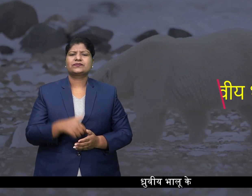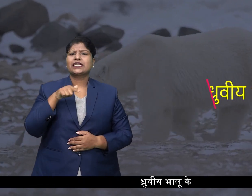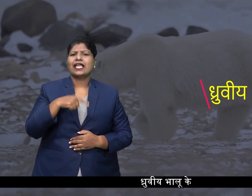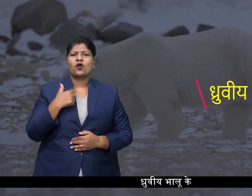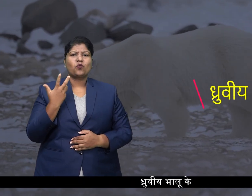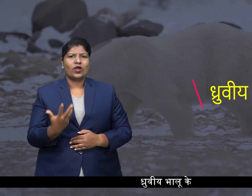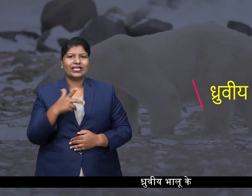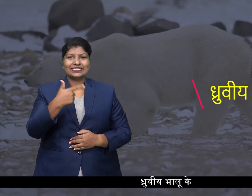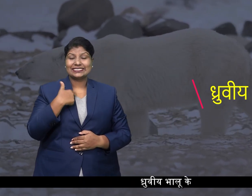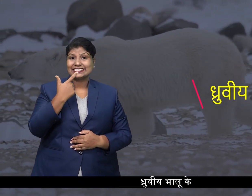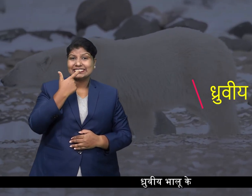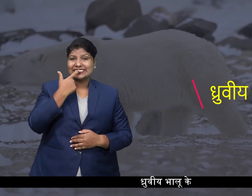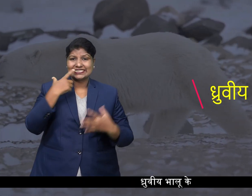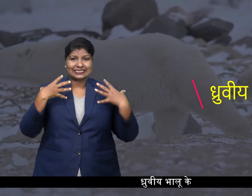ध्रुवीय भालू के